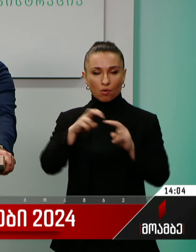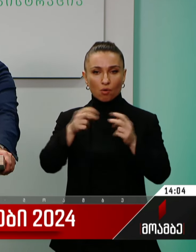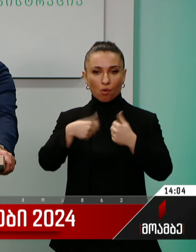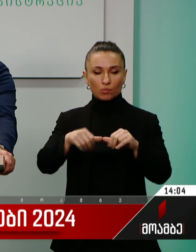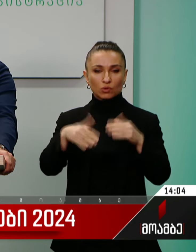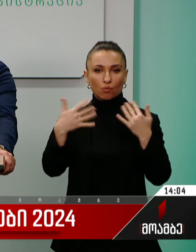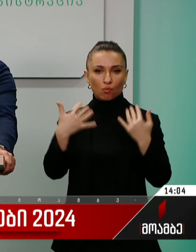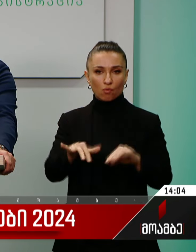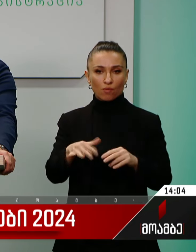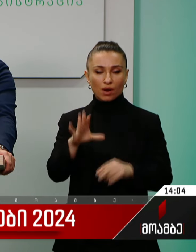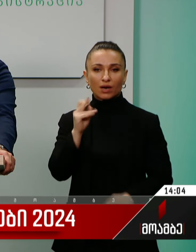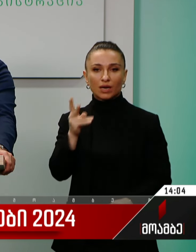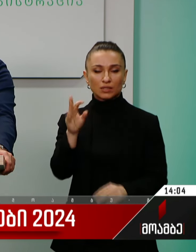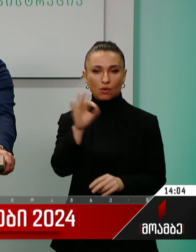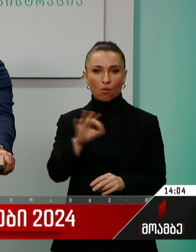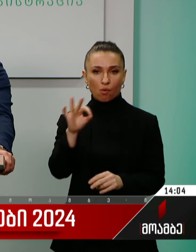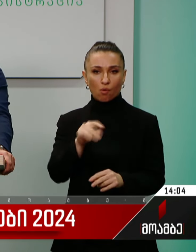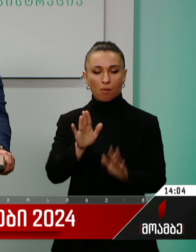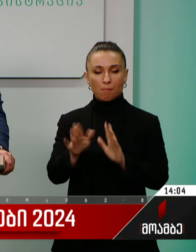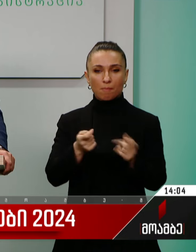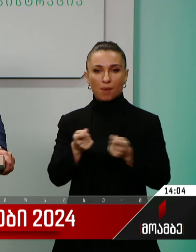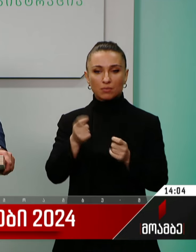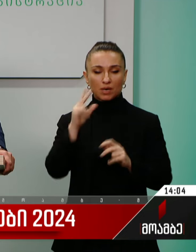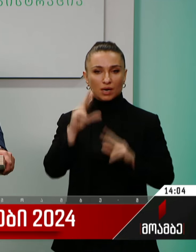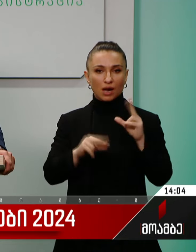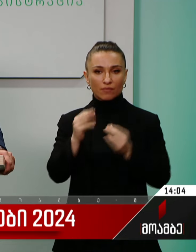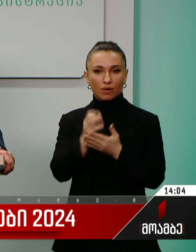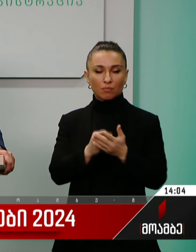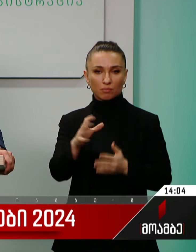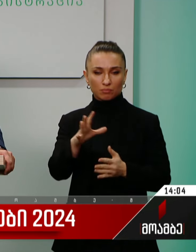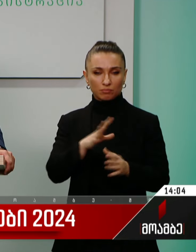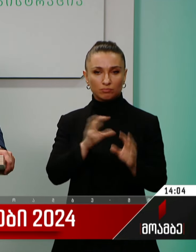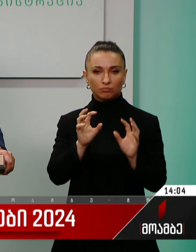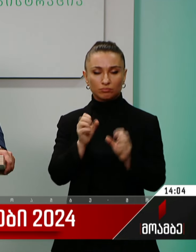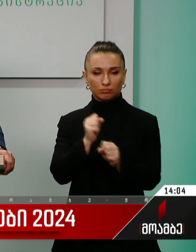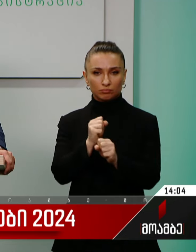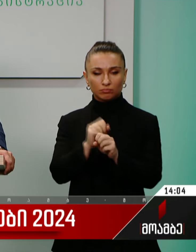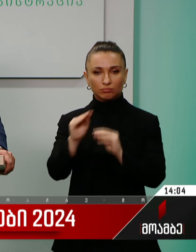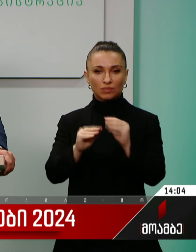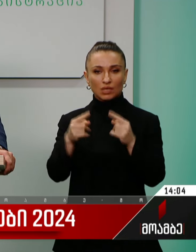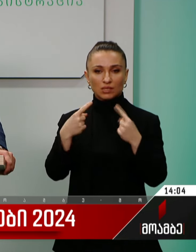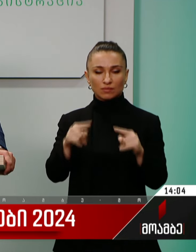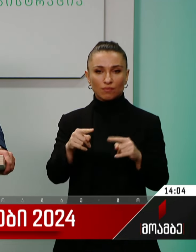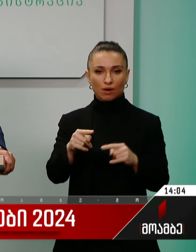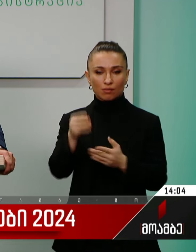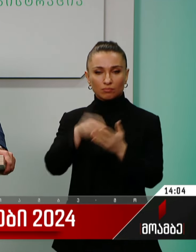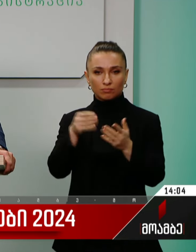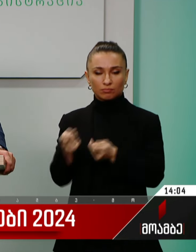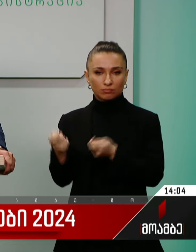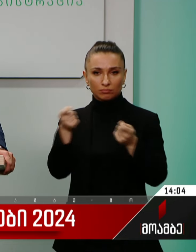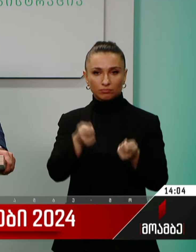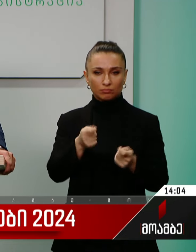კომისიამ შესაბამისი რისკების მართვის გათვალისწინებით უზრუნველყო ის, რომ სხვა აპარატების